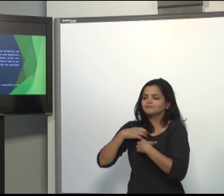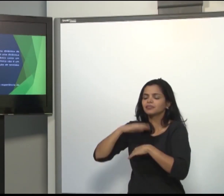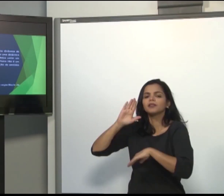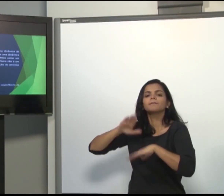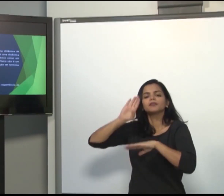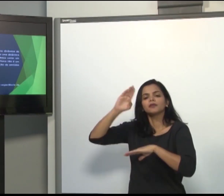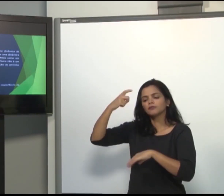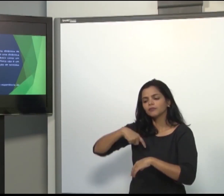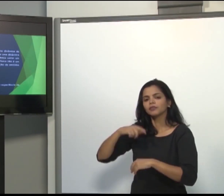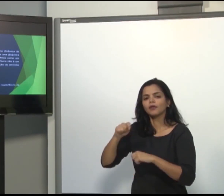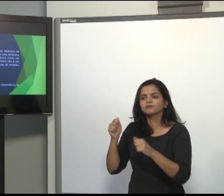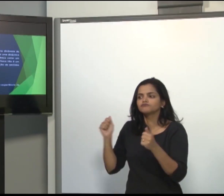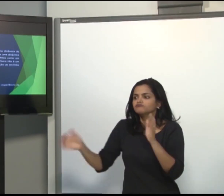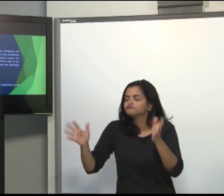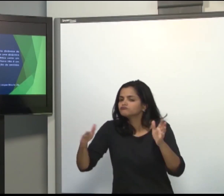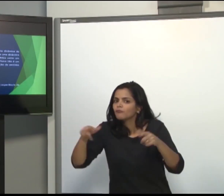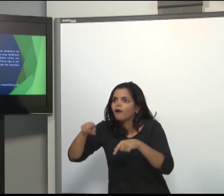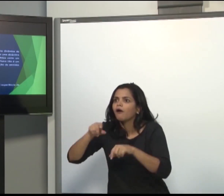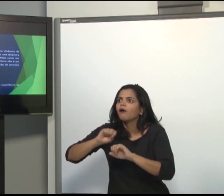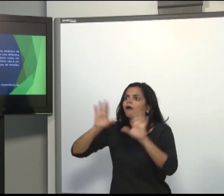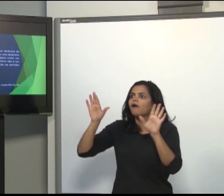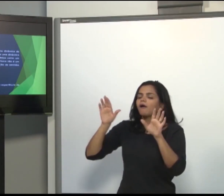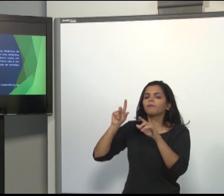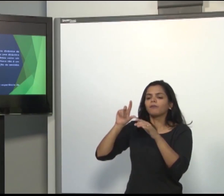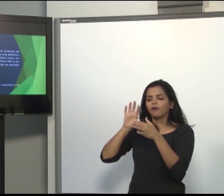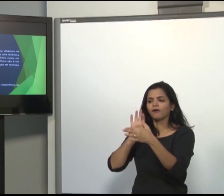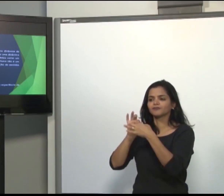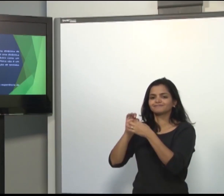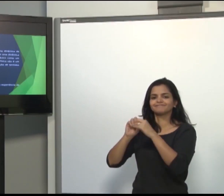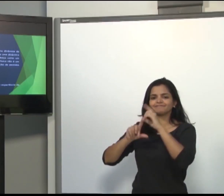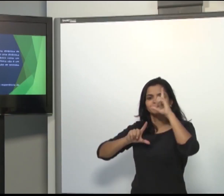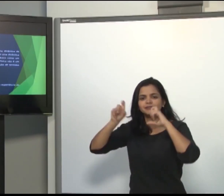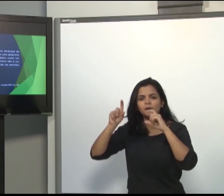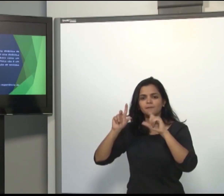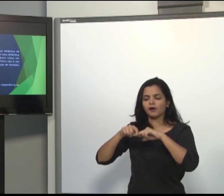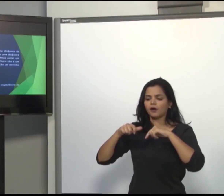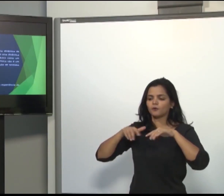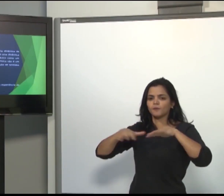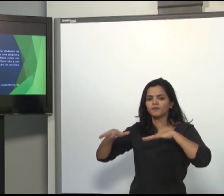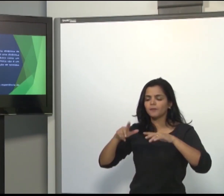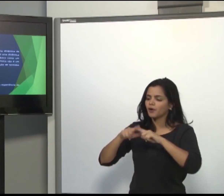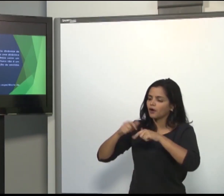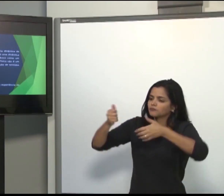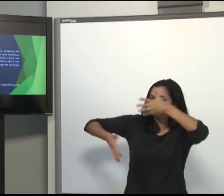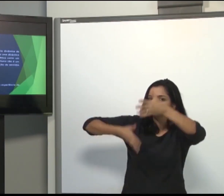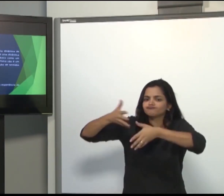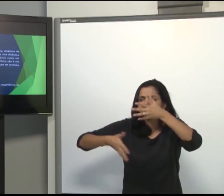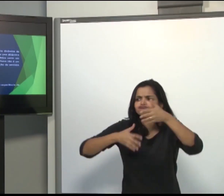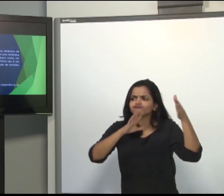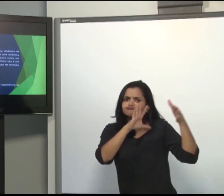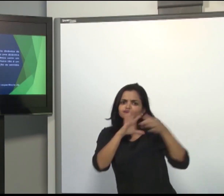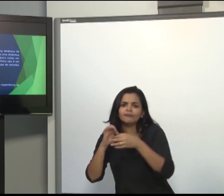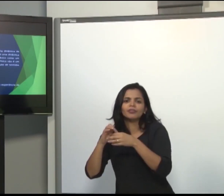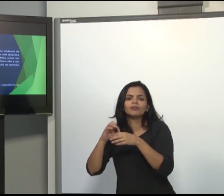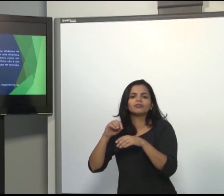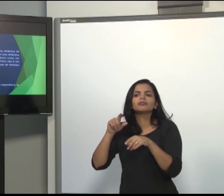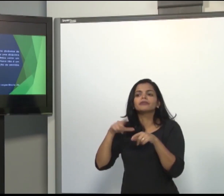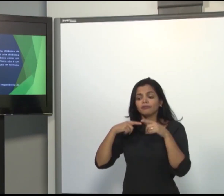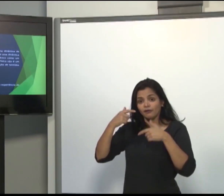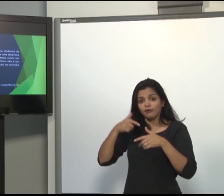com conteúdos, repassar conteúdos. Então, eu preciso deixar bem claro, contextualizar, eu preciso